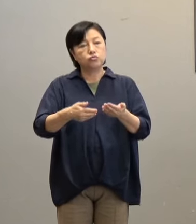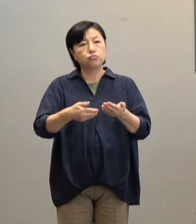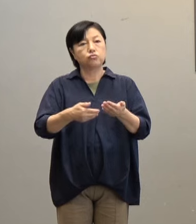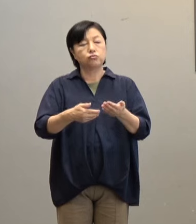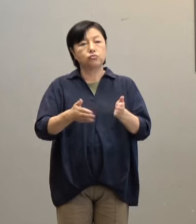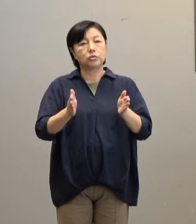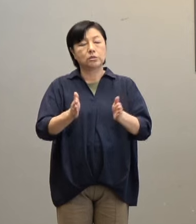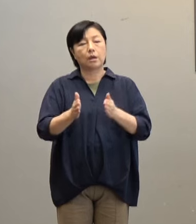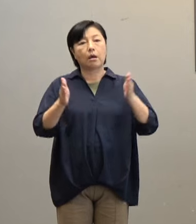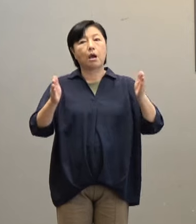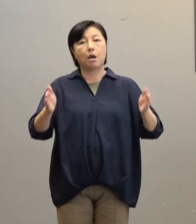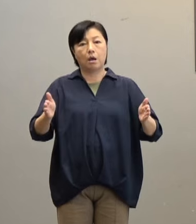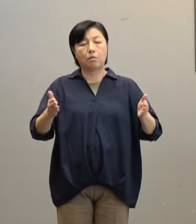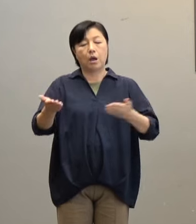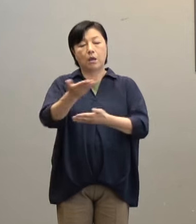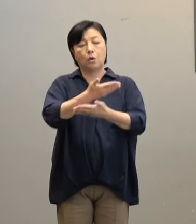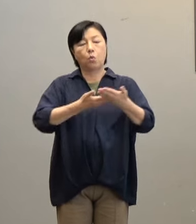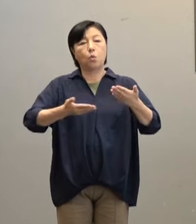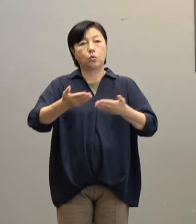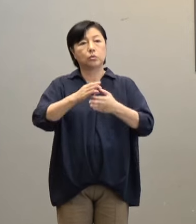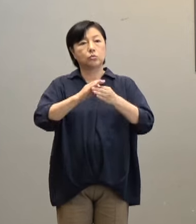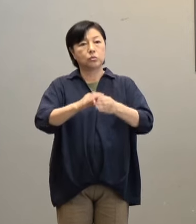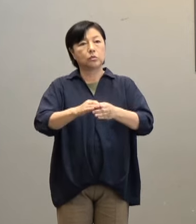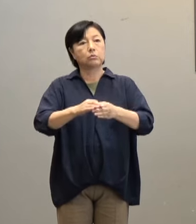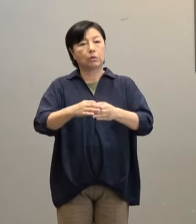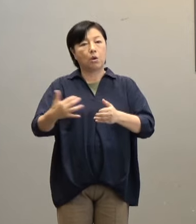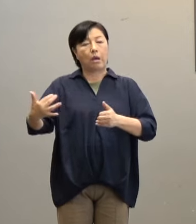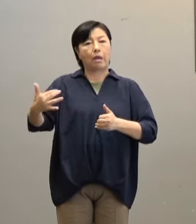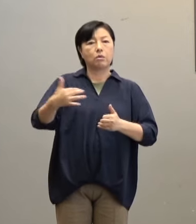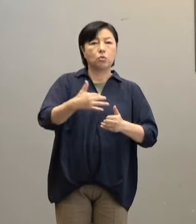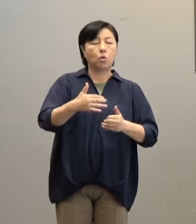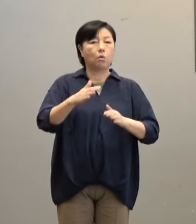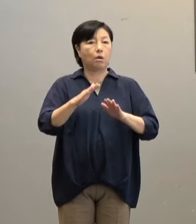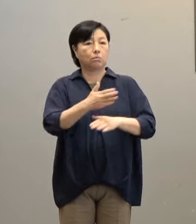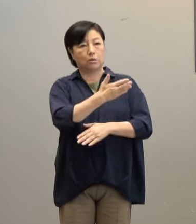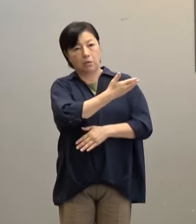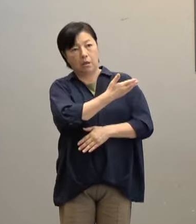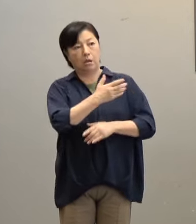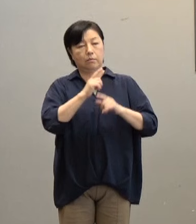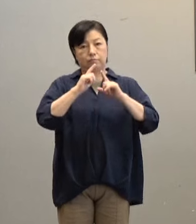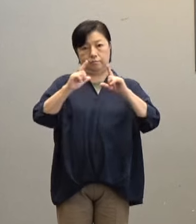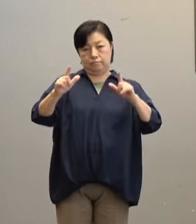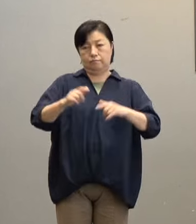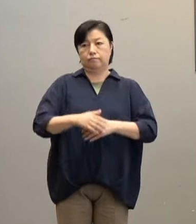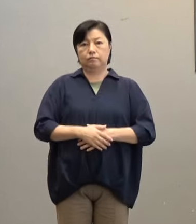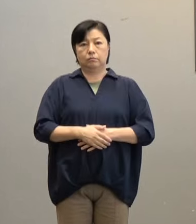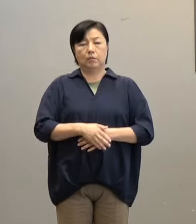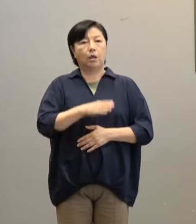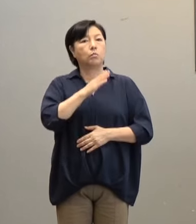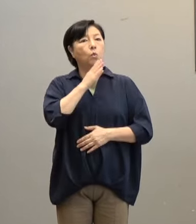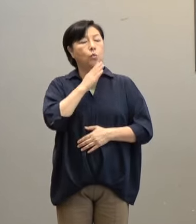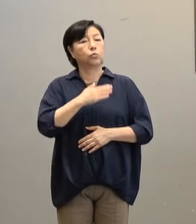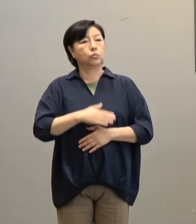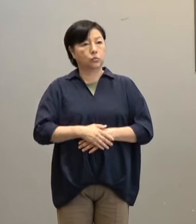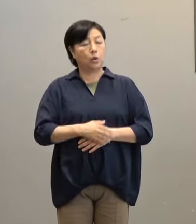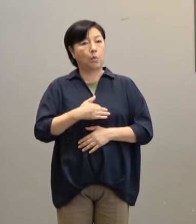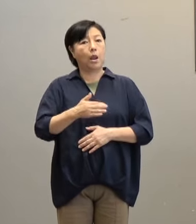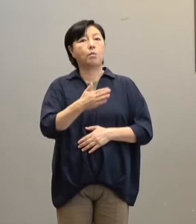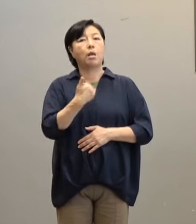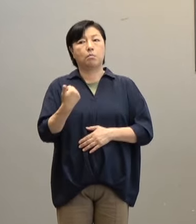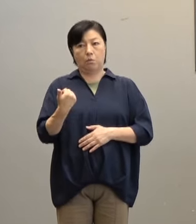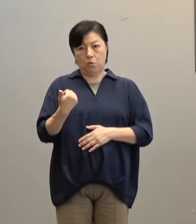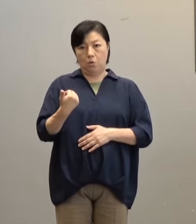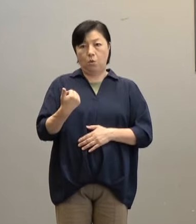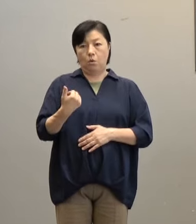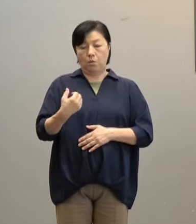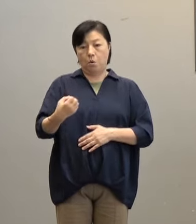後の交流、県との交流についての影響をどのように考えていらっしゃるかお願いします。 はい、本当我々まで、ですね、